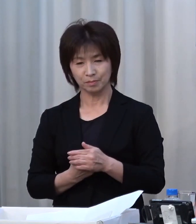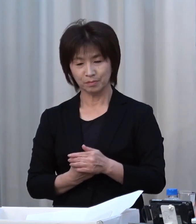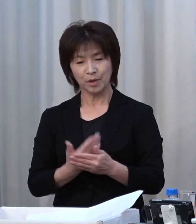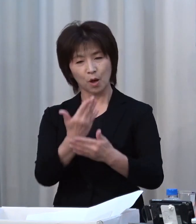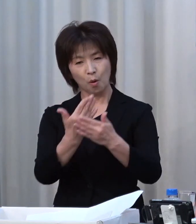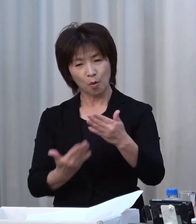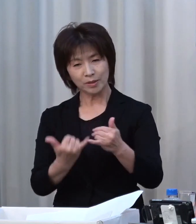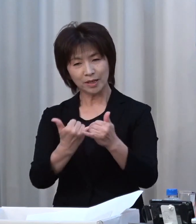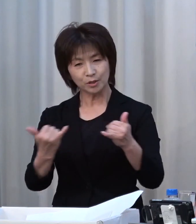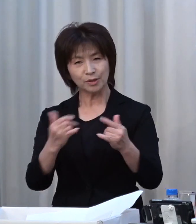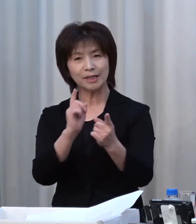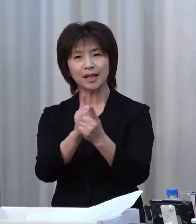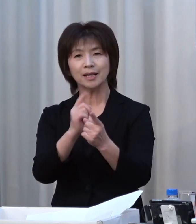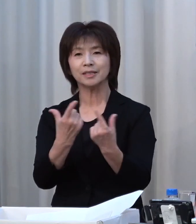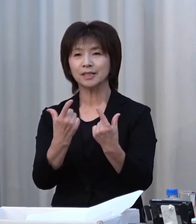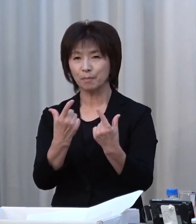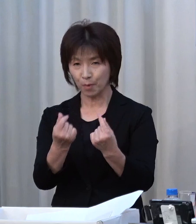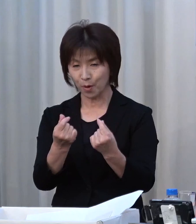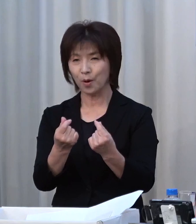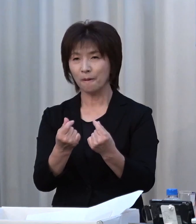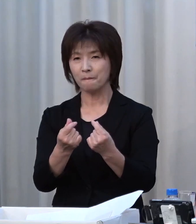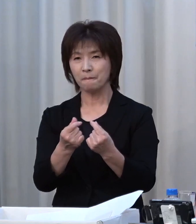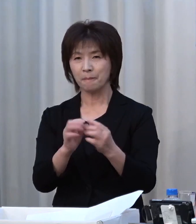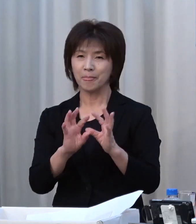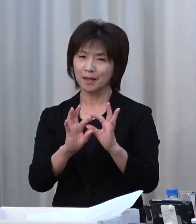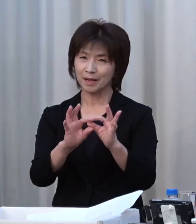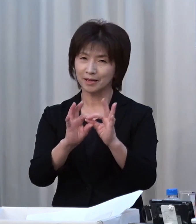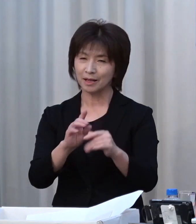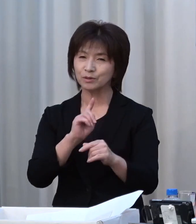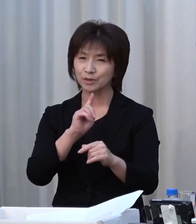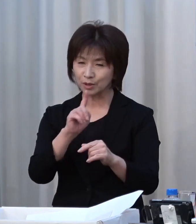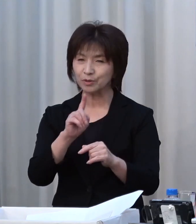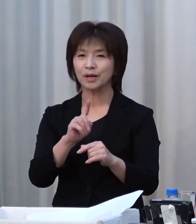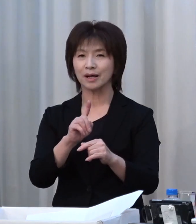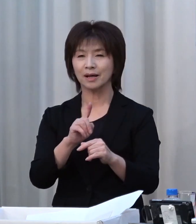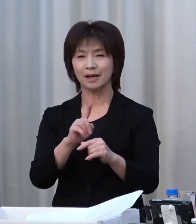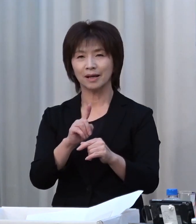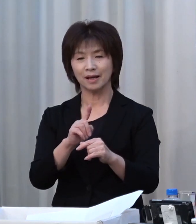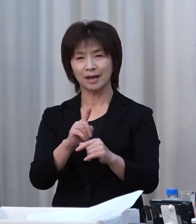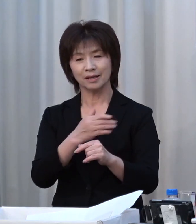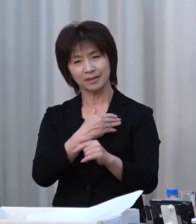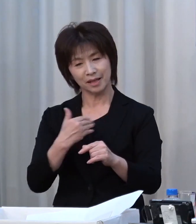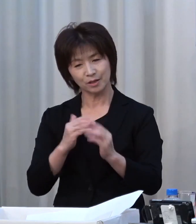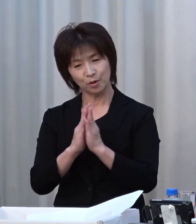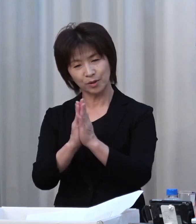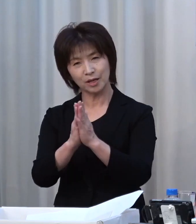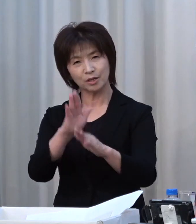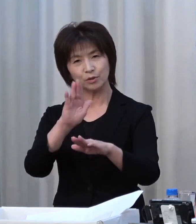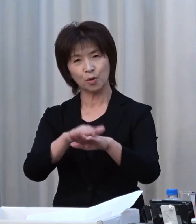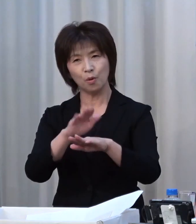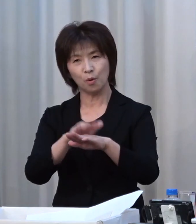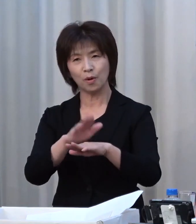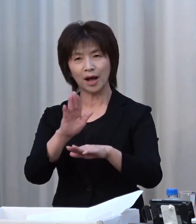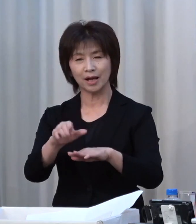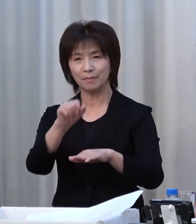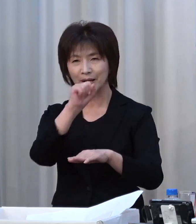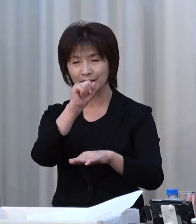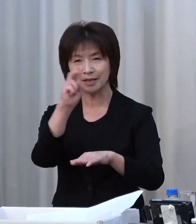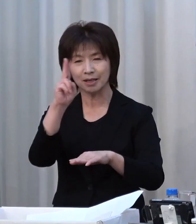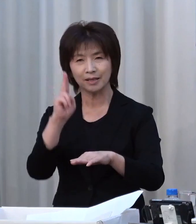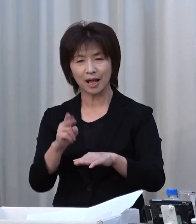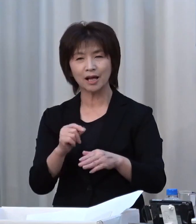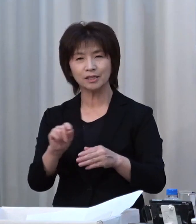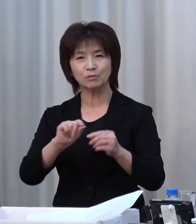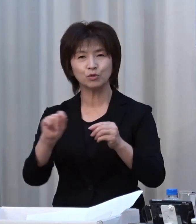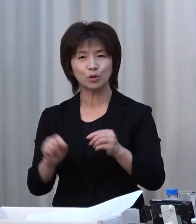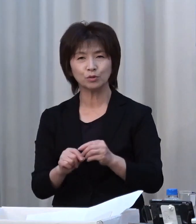そういう方にもですね、ご連絡というか、お願いするような、何かいい形ができないかなと、事務局の方に